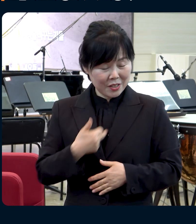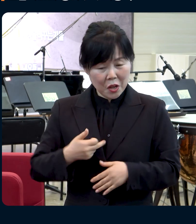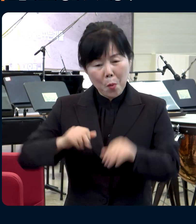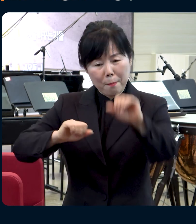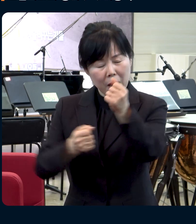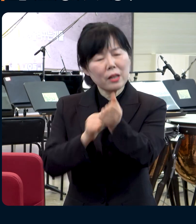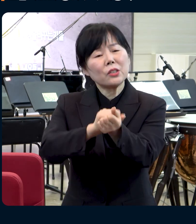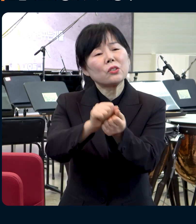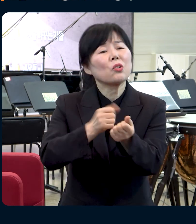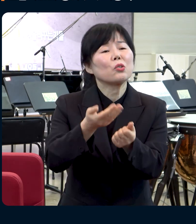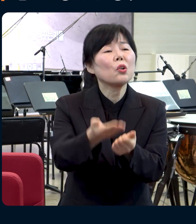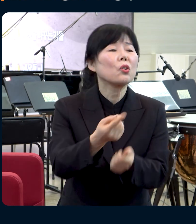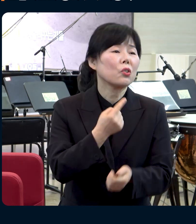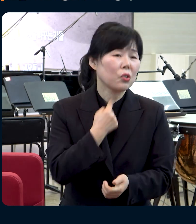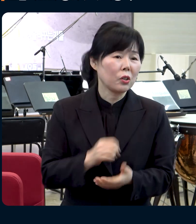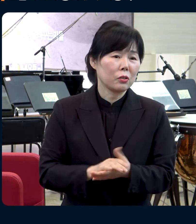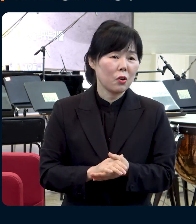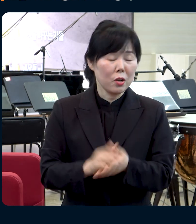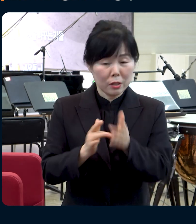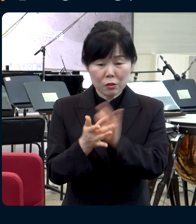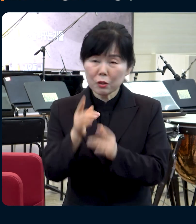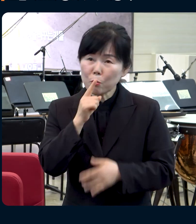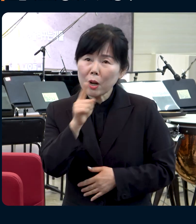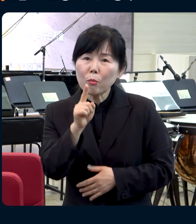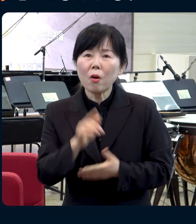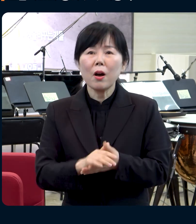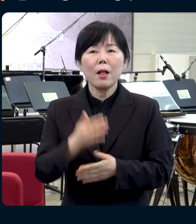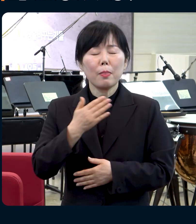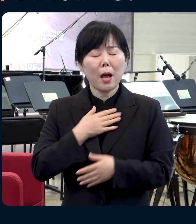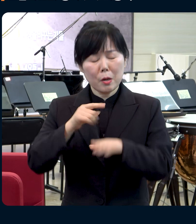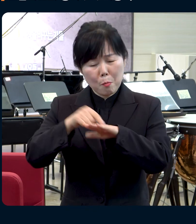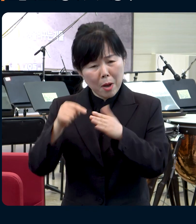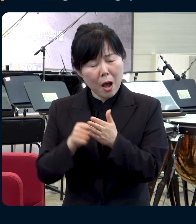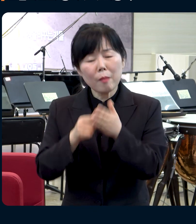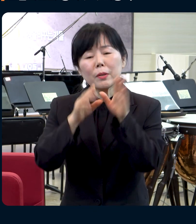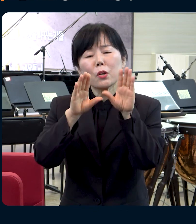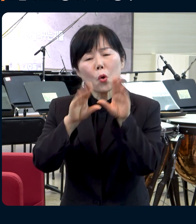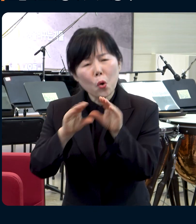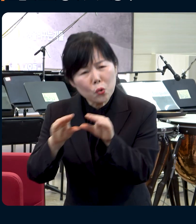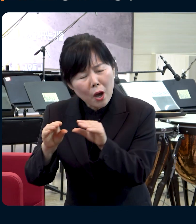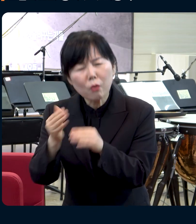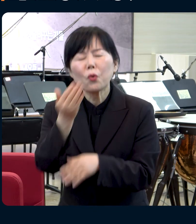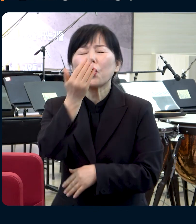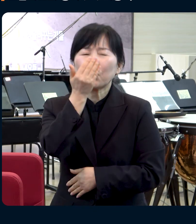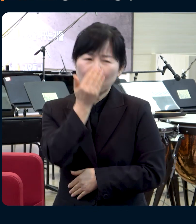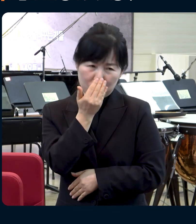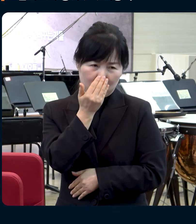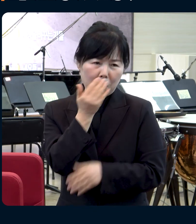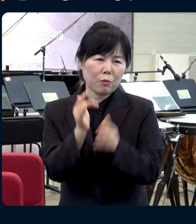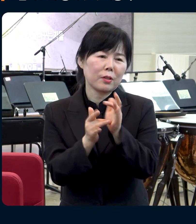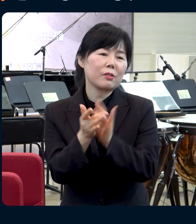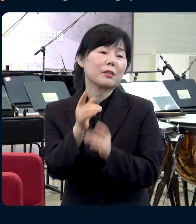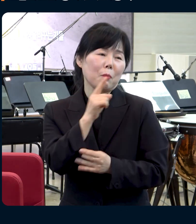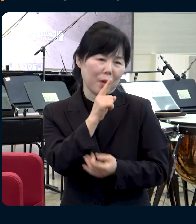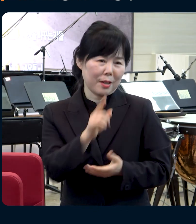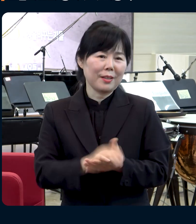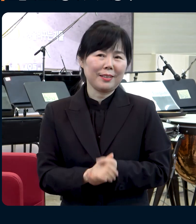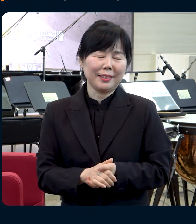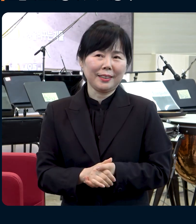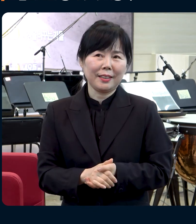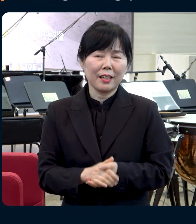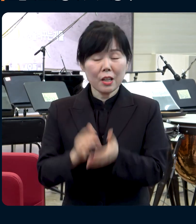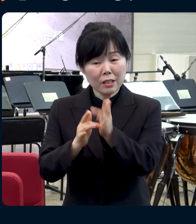11장 29절에서 예수님께서 말씀하시기를 나는 마음이 온유하고 겸손하니 라고 말하는 거예요. 우리